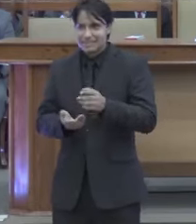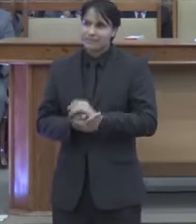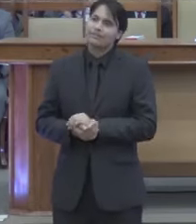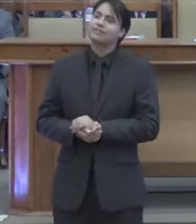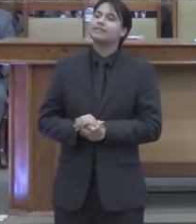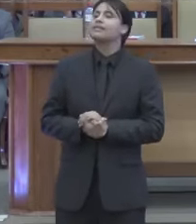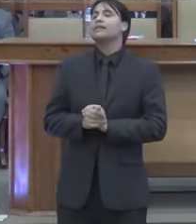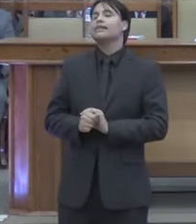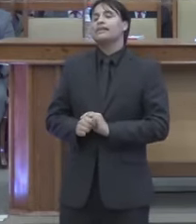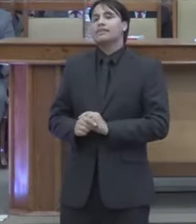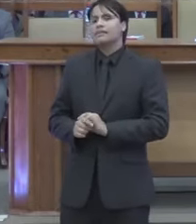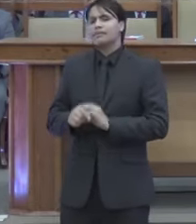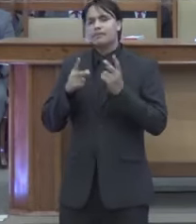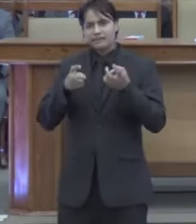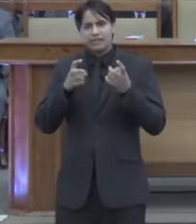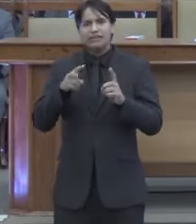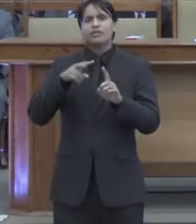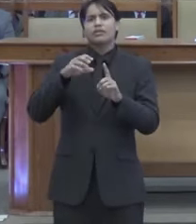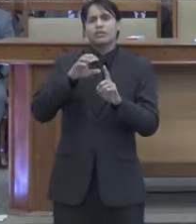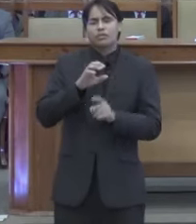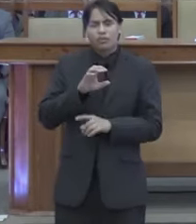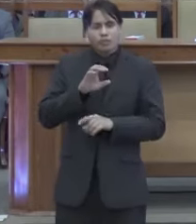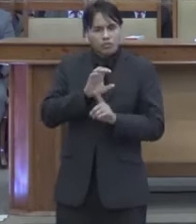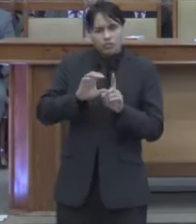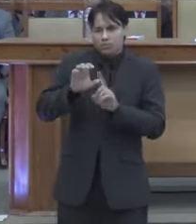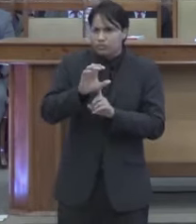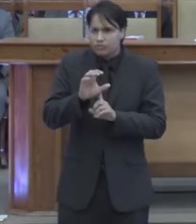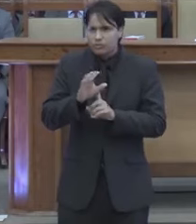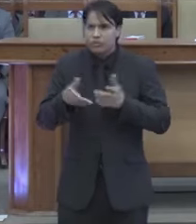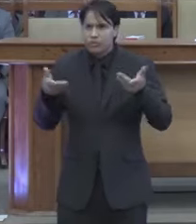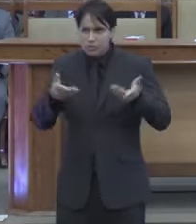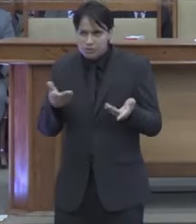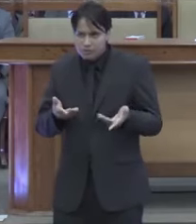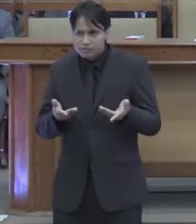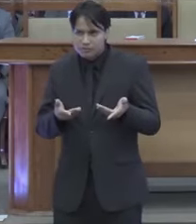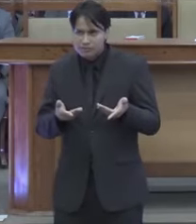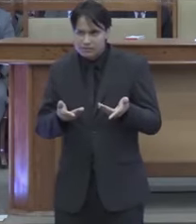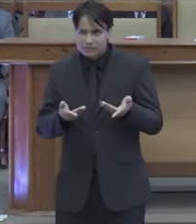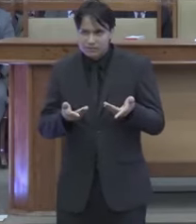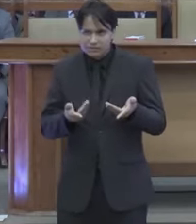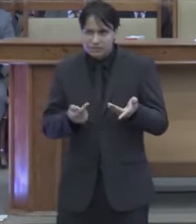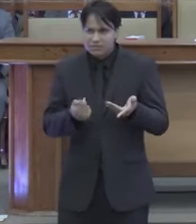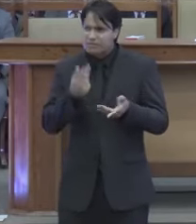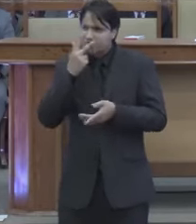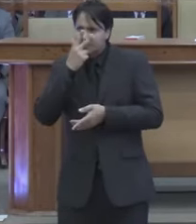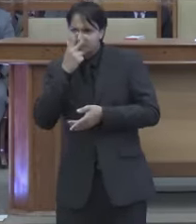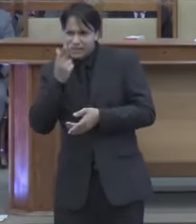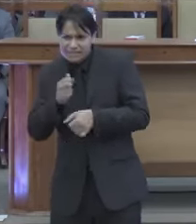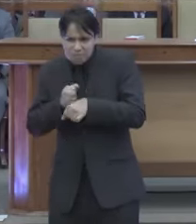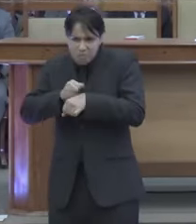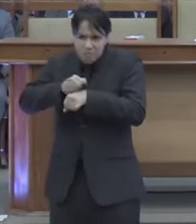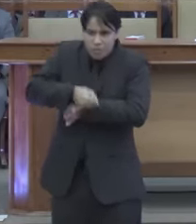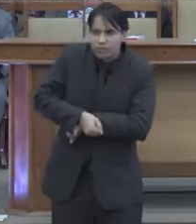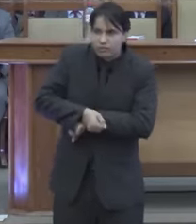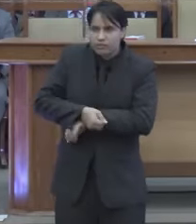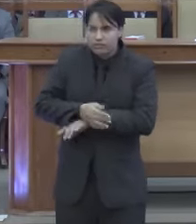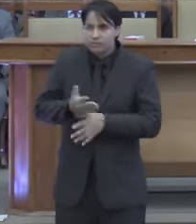Vocês já observaram que nossos cultos são forçados hoje? As pregações são forçadas. Não é